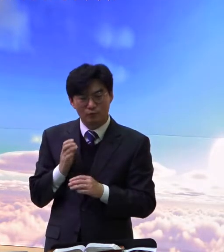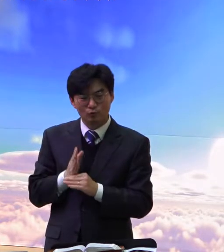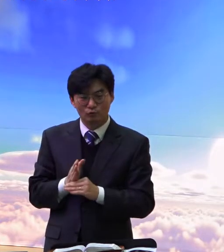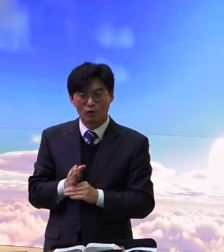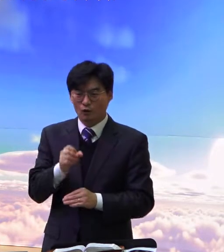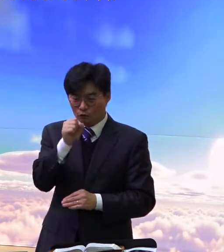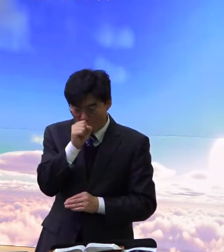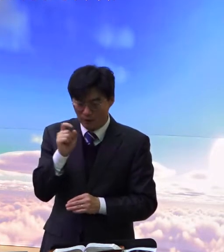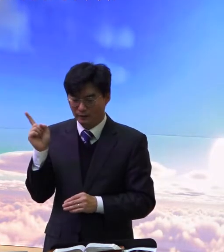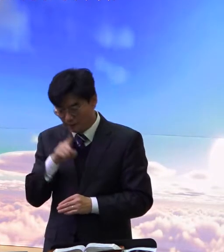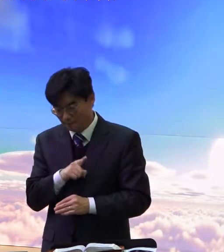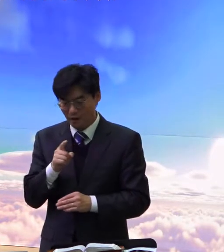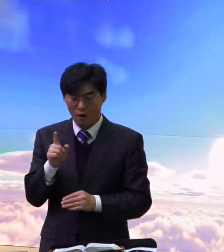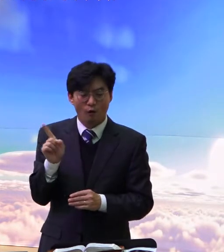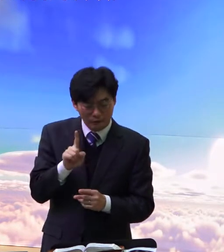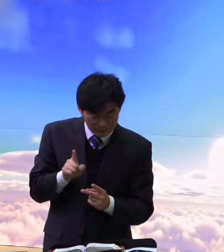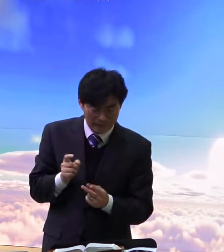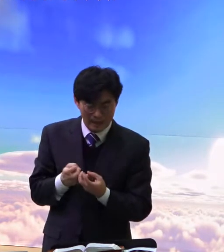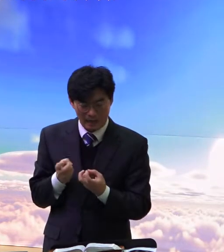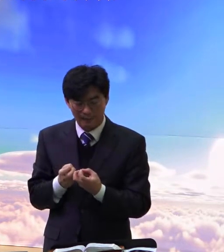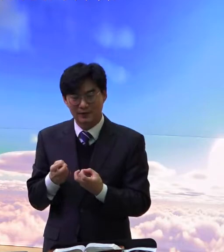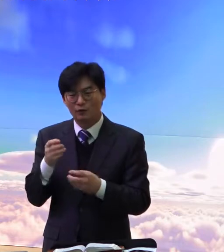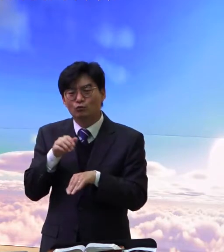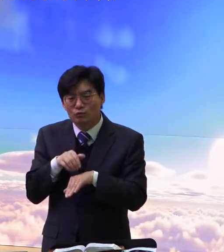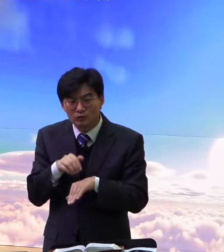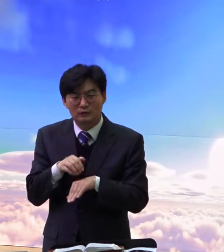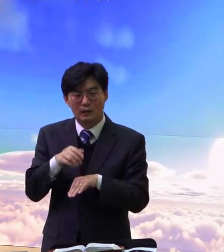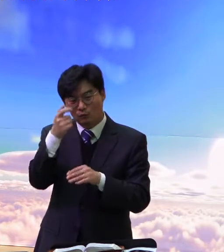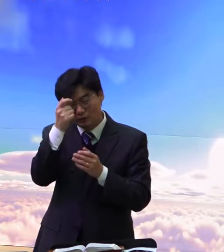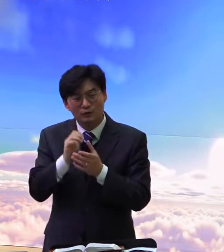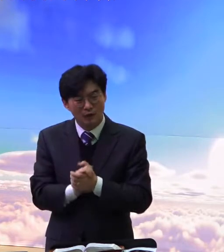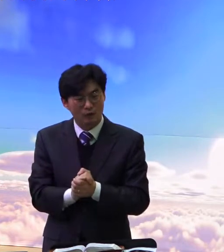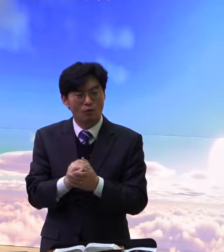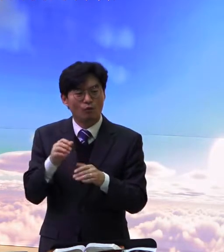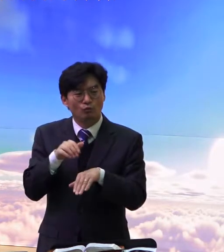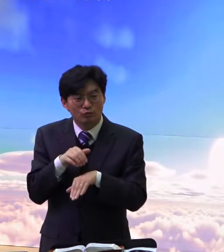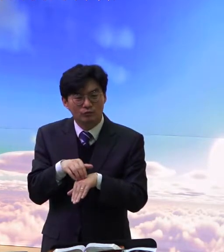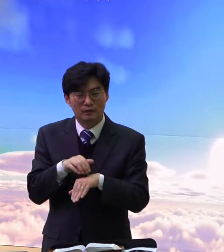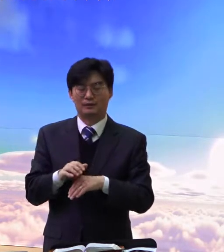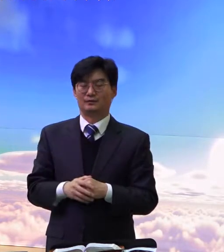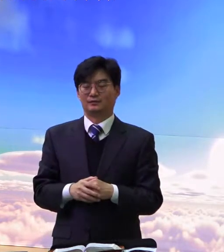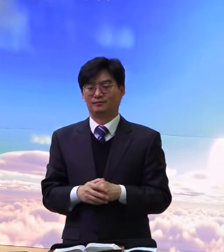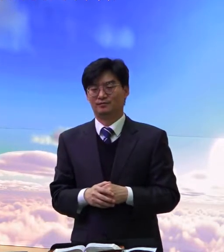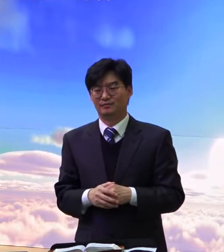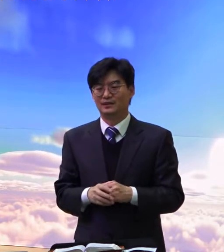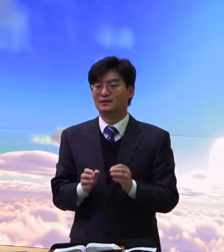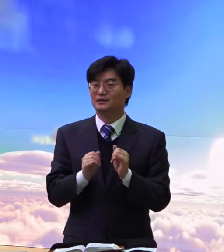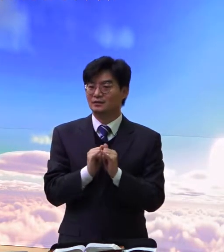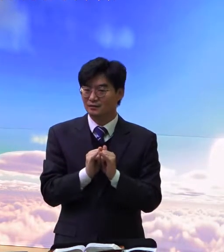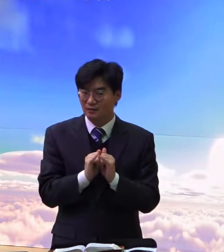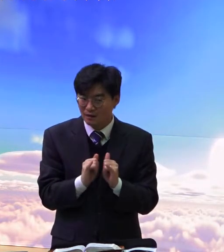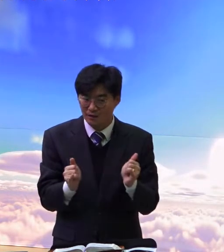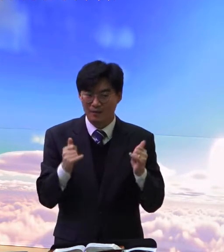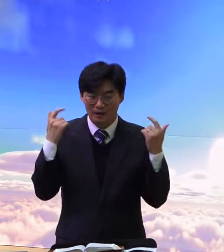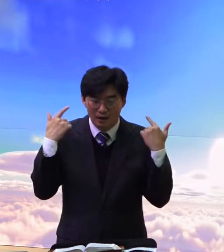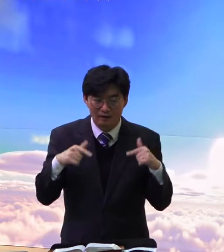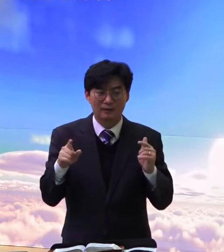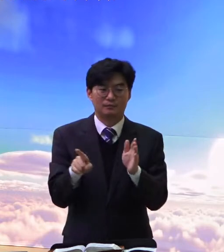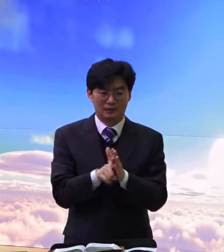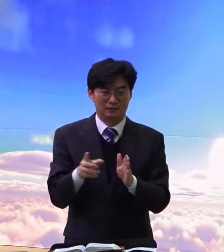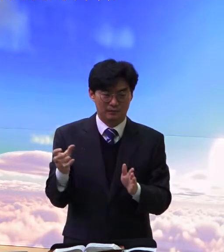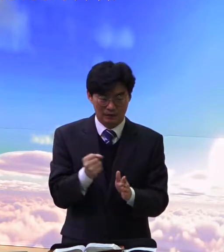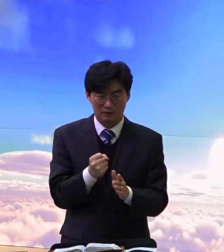수많은 기독교인들이 주일마다 예배당에 간다. 우리도 예배당에 왔죠. 예배하러 왔습니다. 주일마다 예배당에 간다.